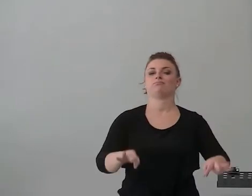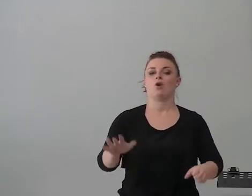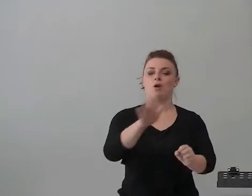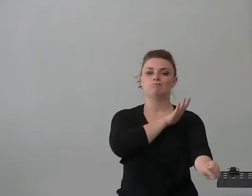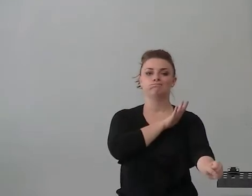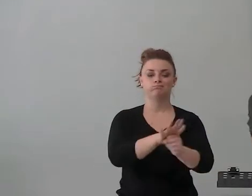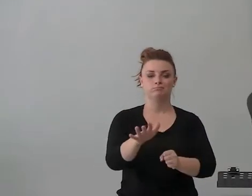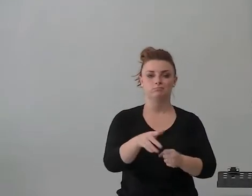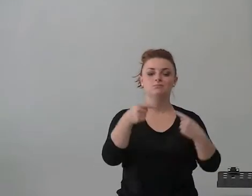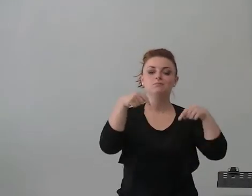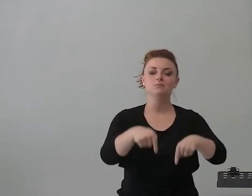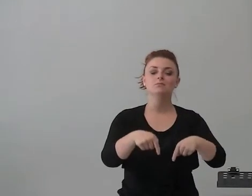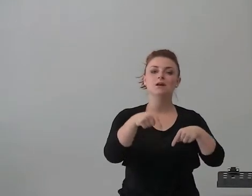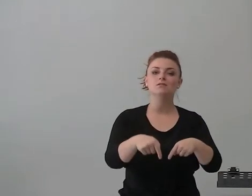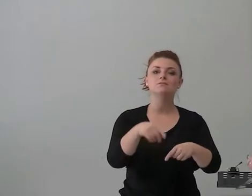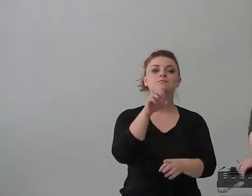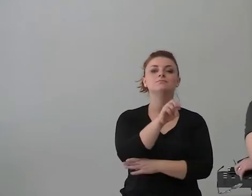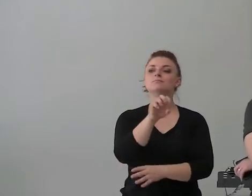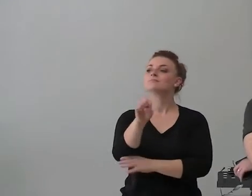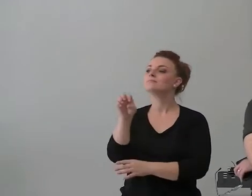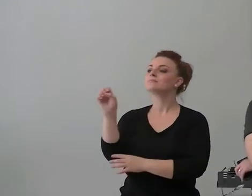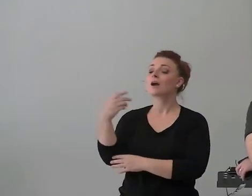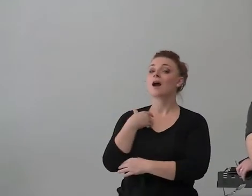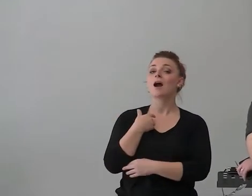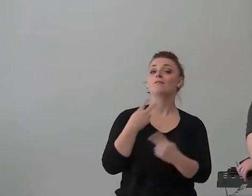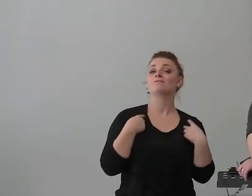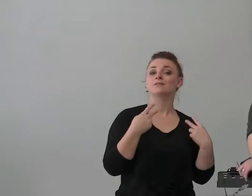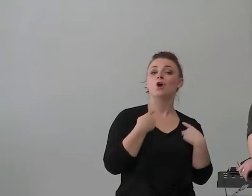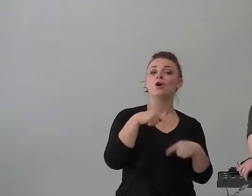E quindi vi dico adesso come vivere come me.